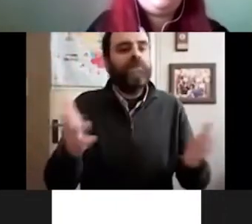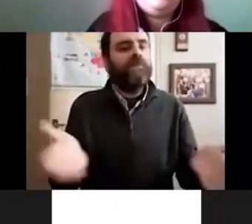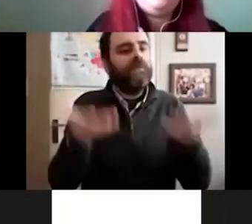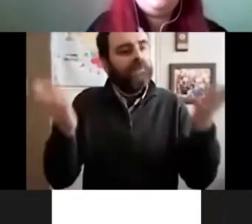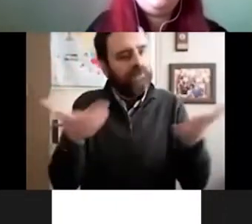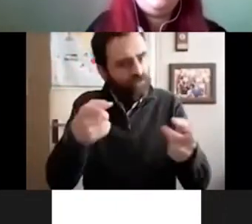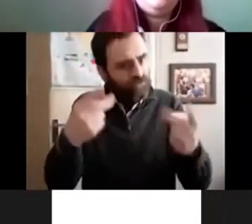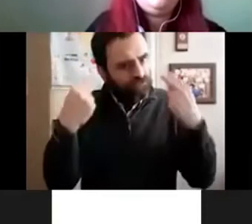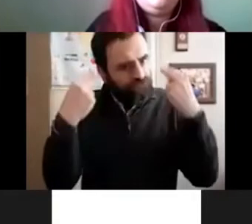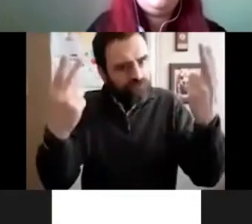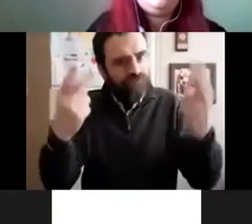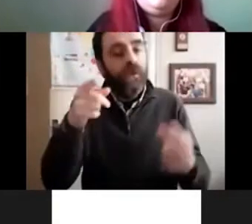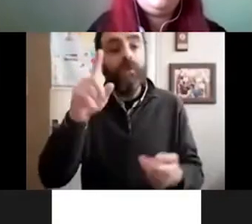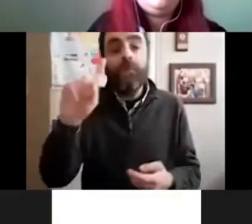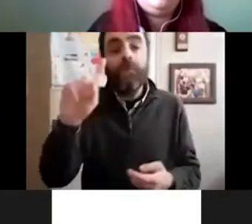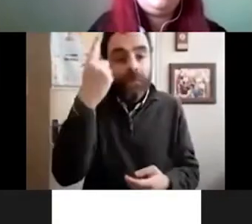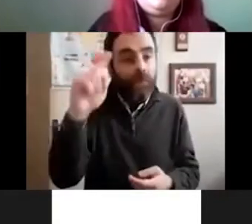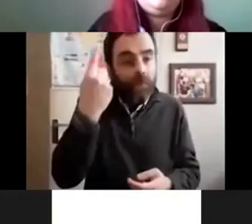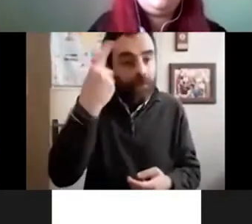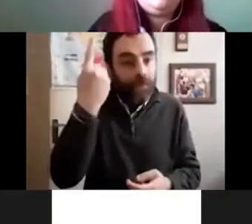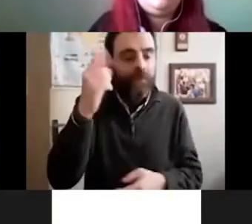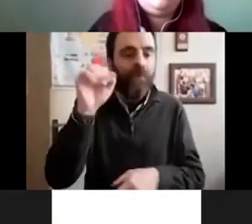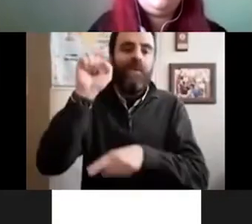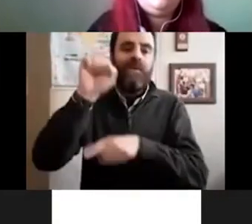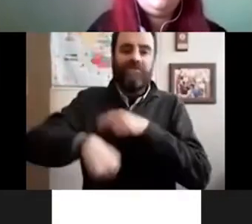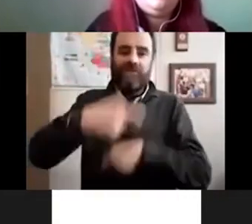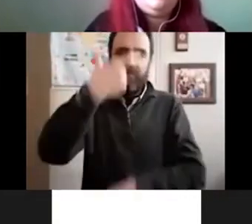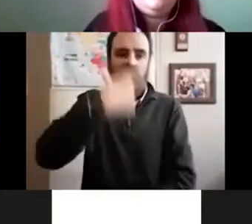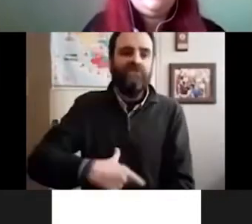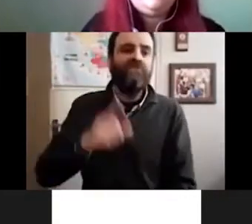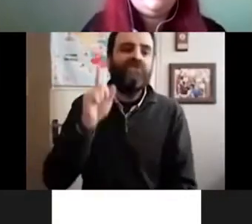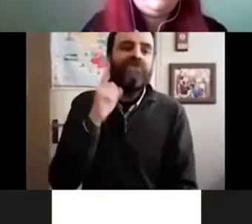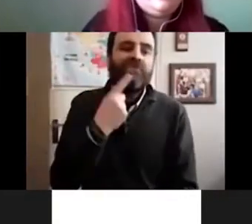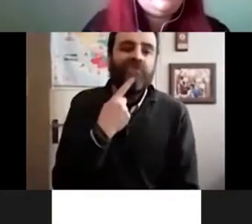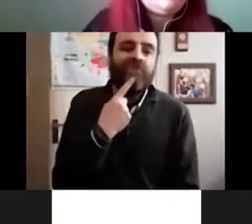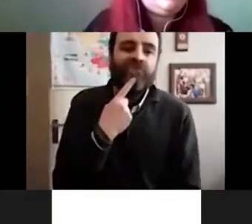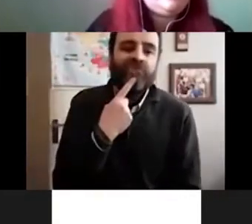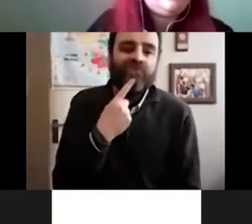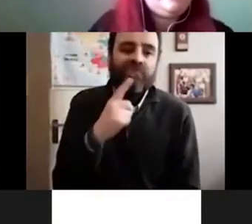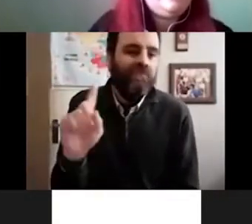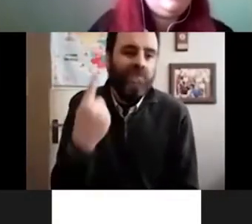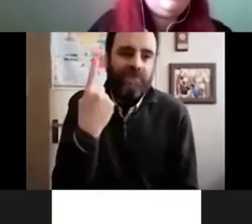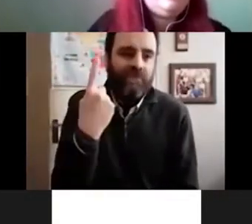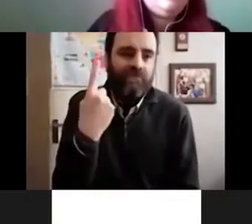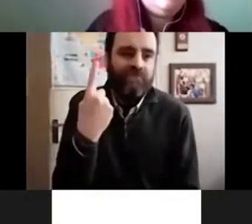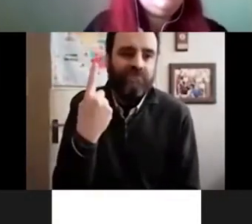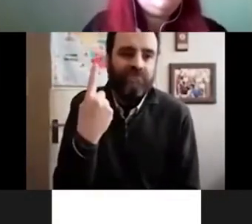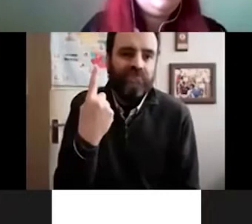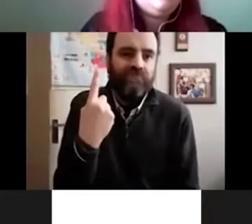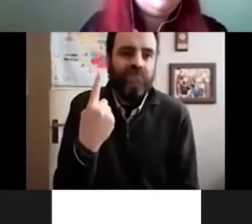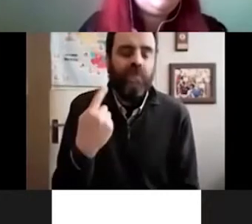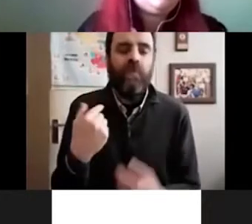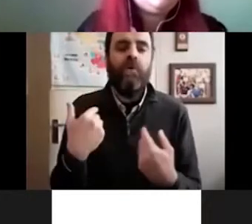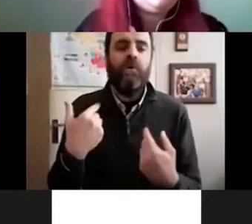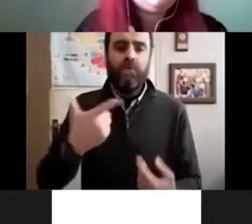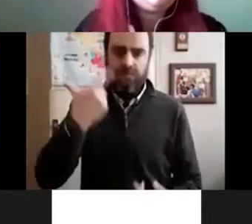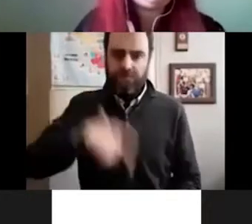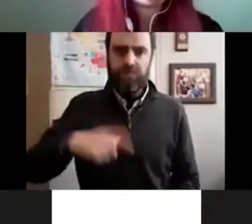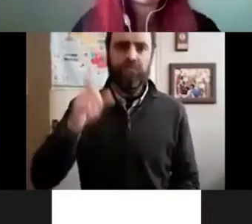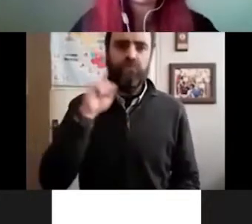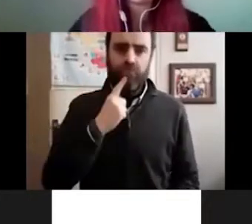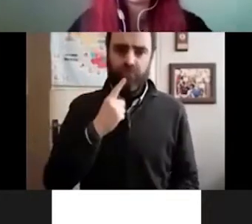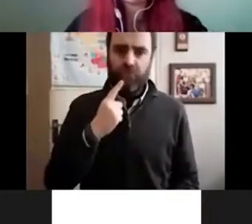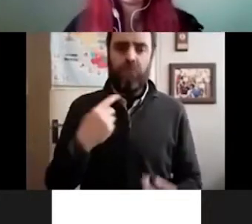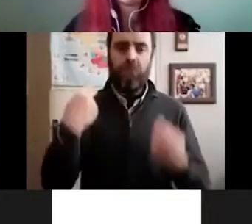la gente se esfuerce, ¿cierto? Que sea valiente, darles motivación, darles empoderamiento, que acepten que son personas sordas, es lo